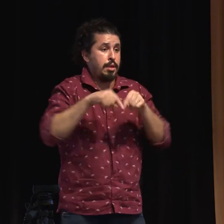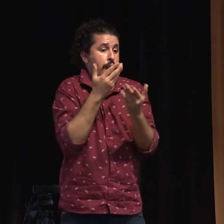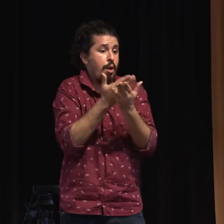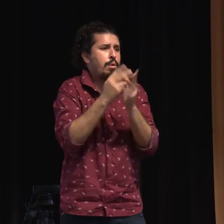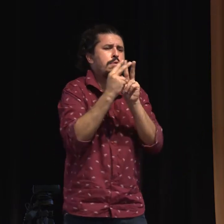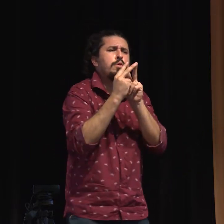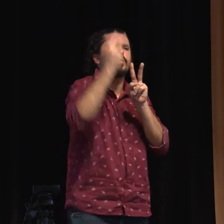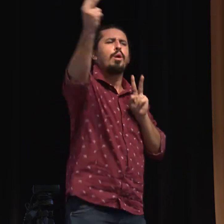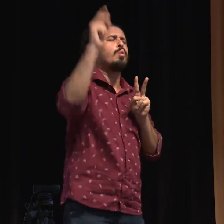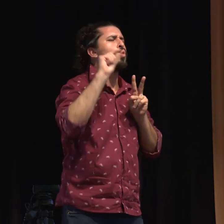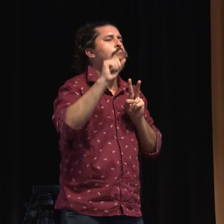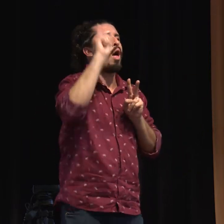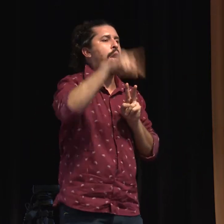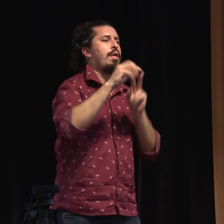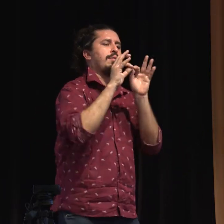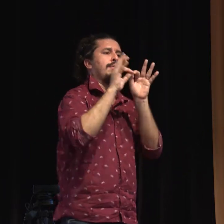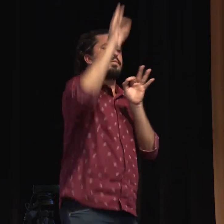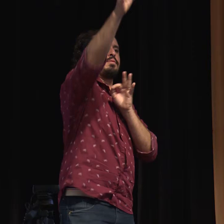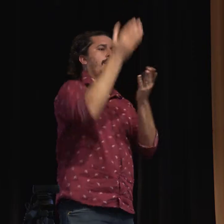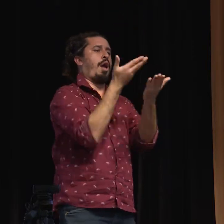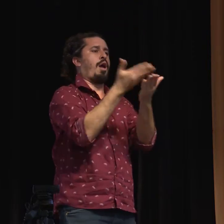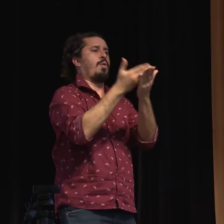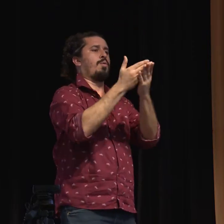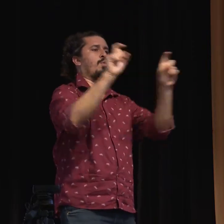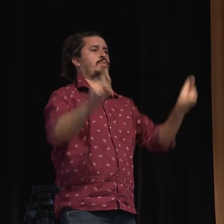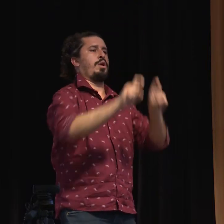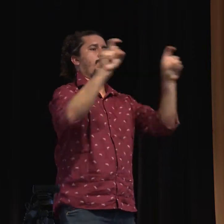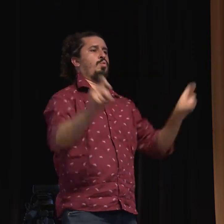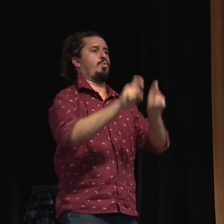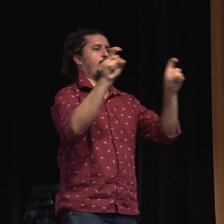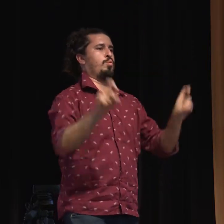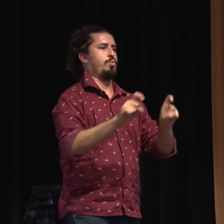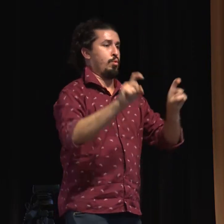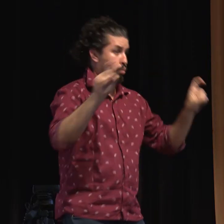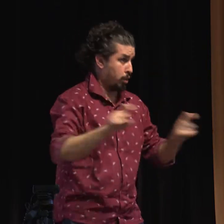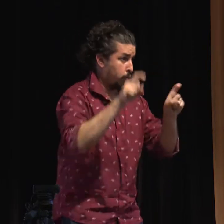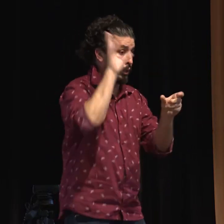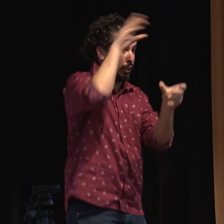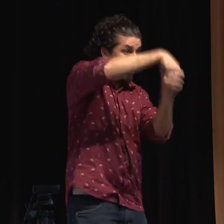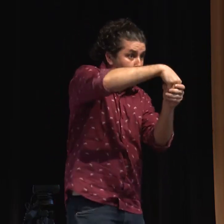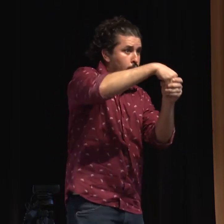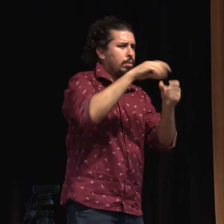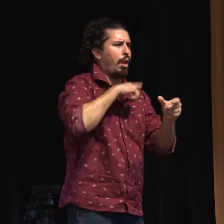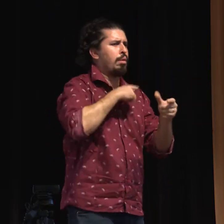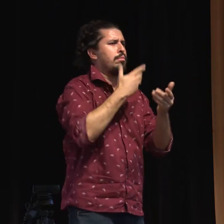Com o passar do tempo, né, a gente começou a trabalhar com o ensino à distância, por causa dos usos da informática.